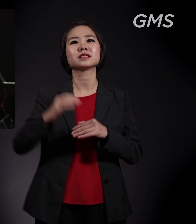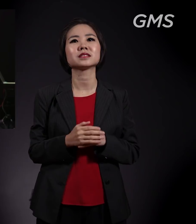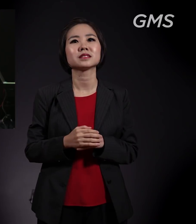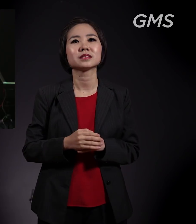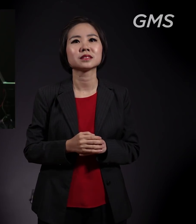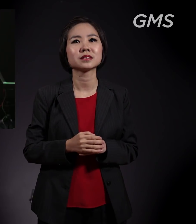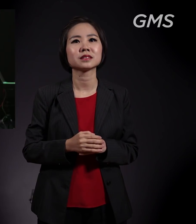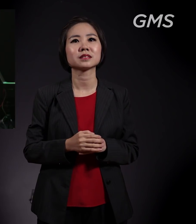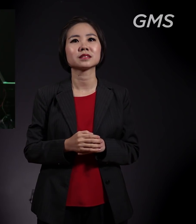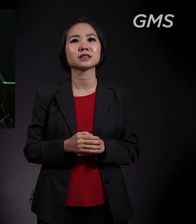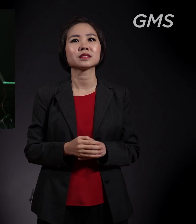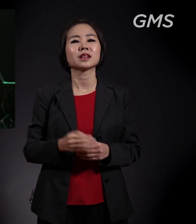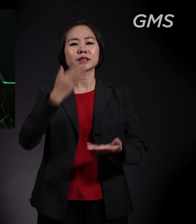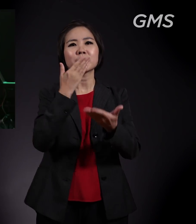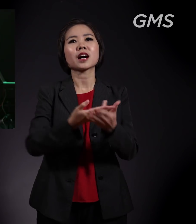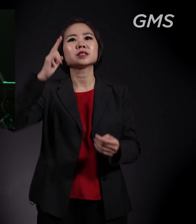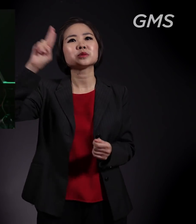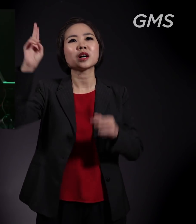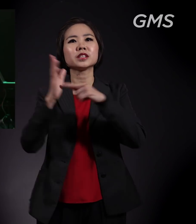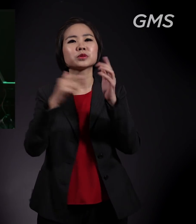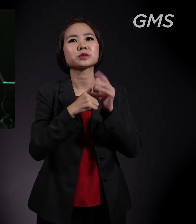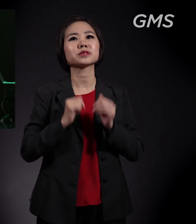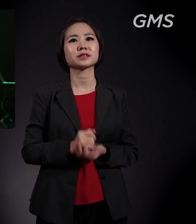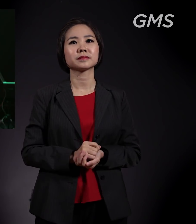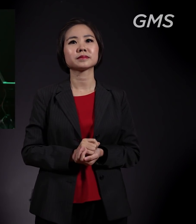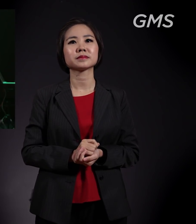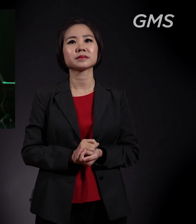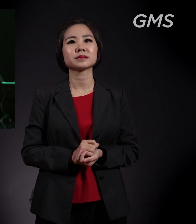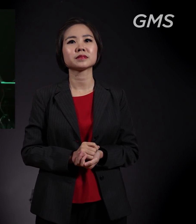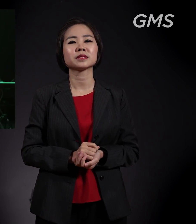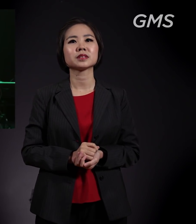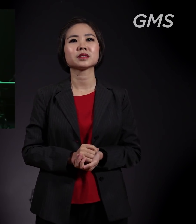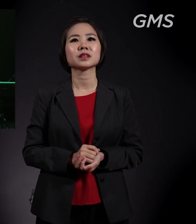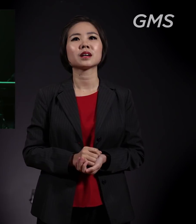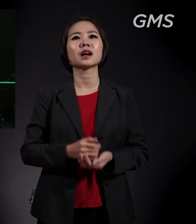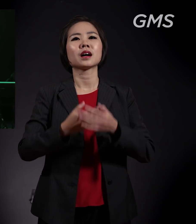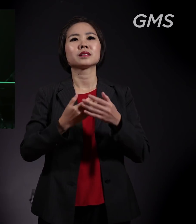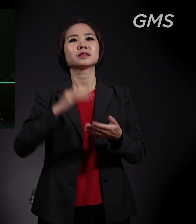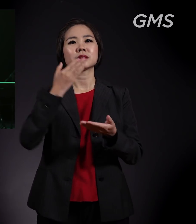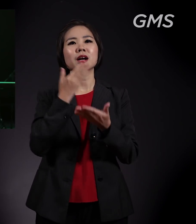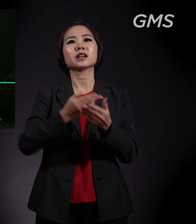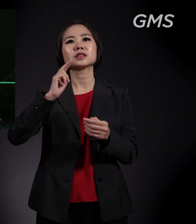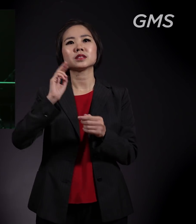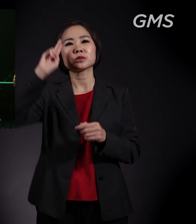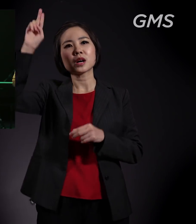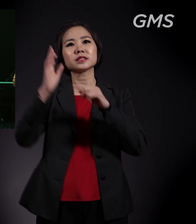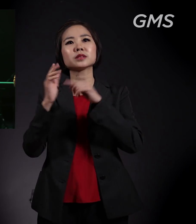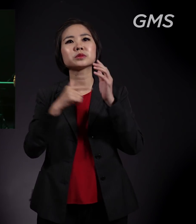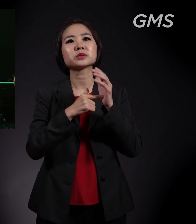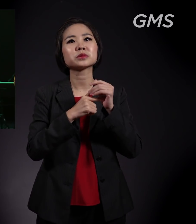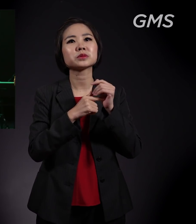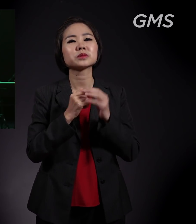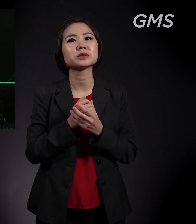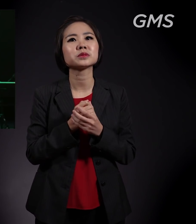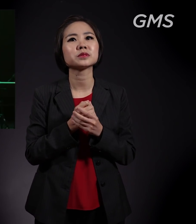kami. Thank you Jesus. Terima kasih Tuhan Yesus.